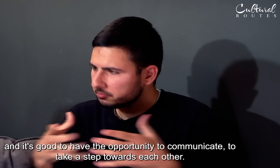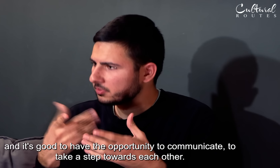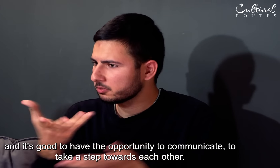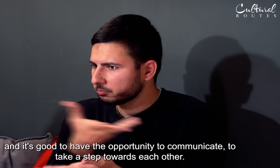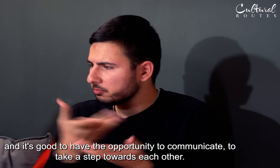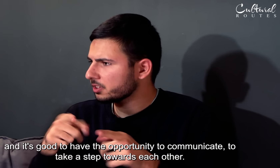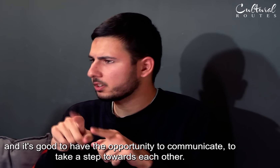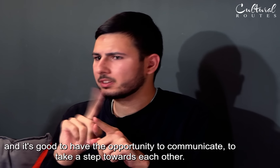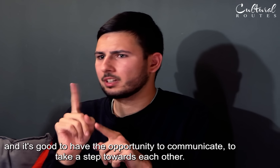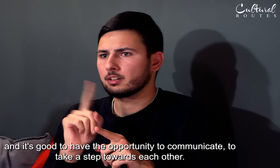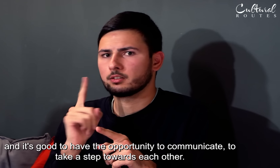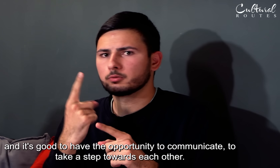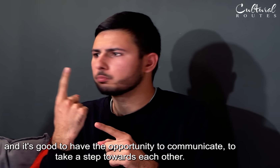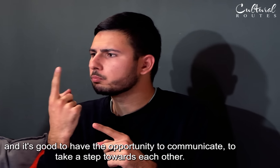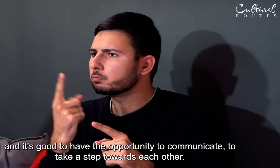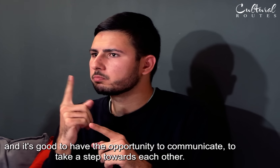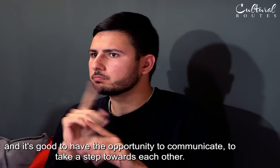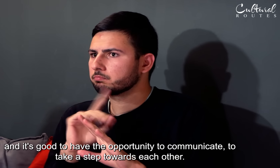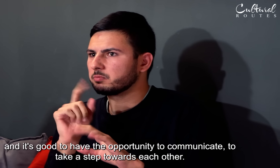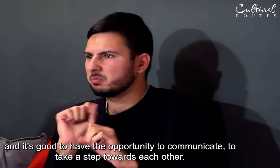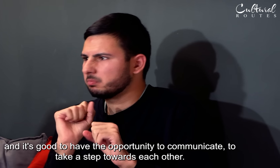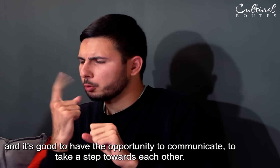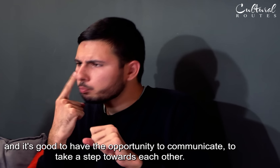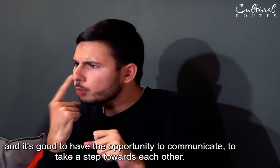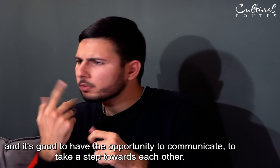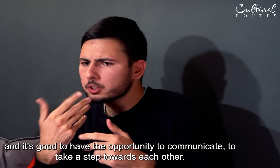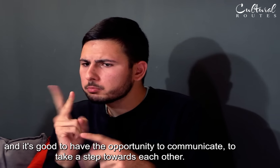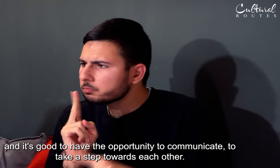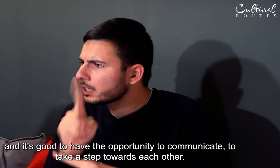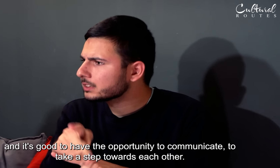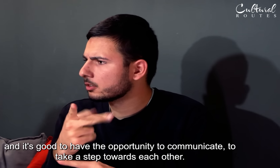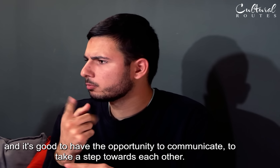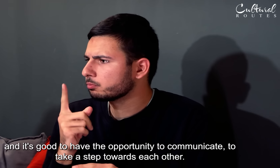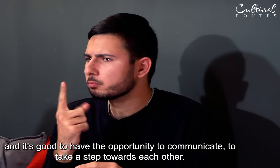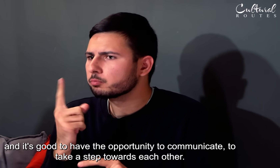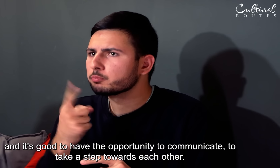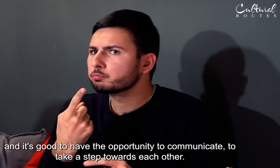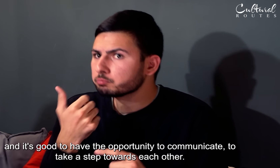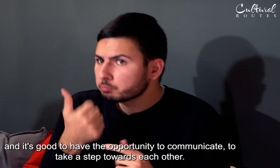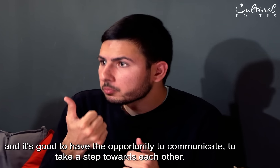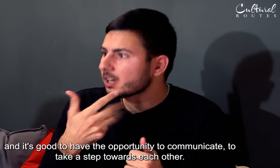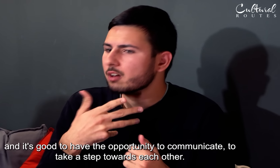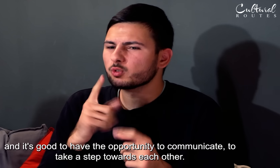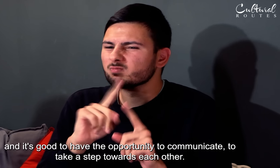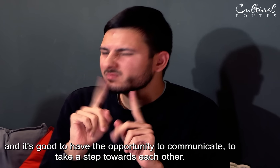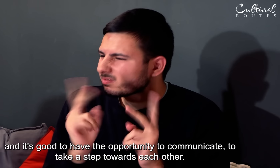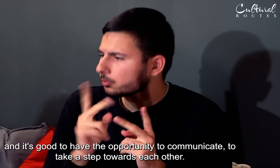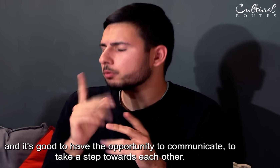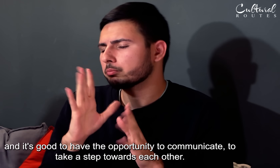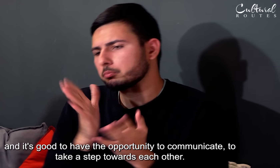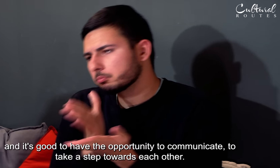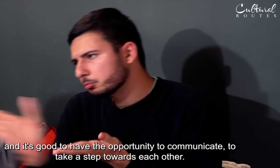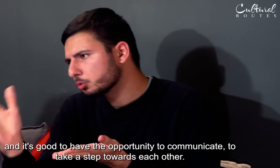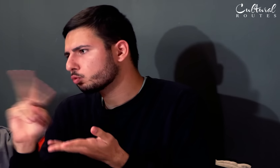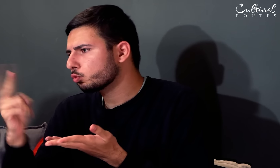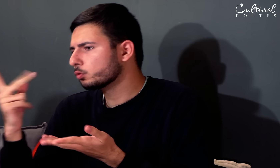И е хубаво да имаме някаква възможност за комуникация, да направим крачка един към друг,